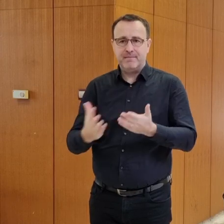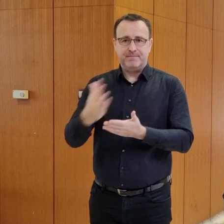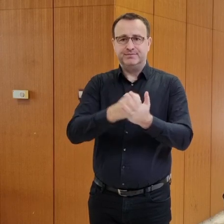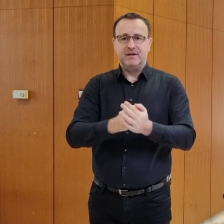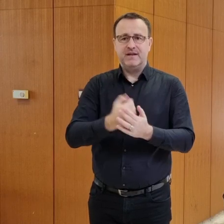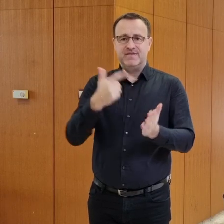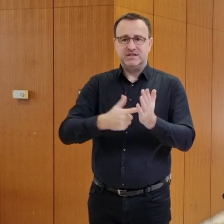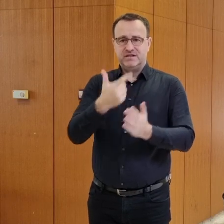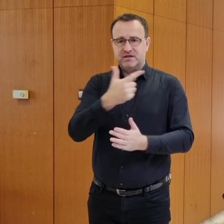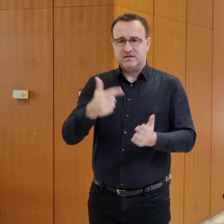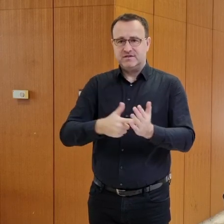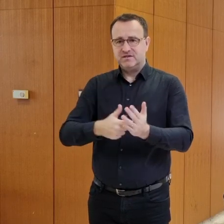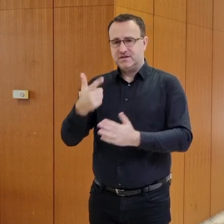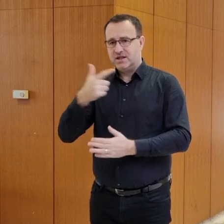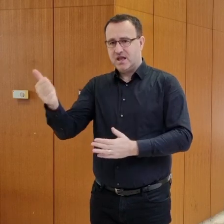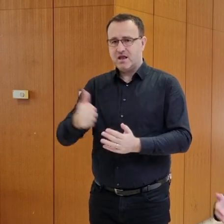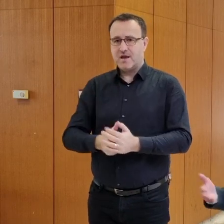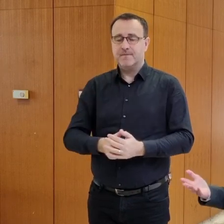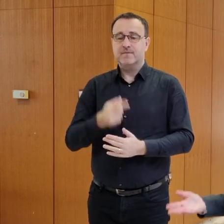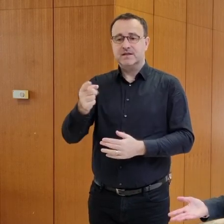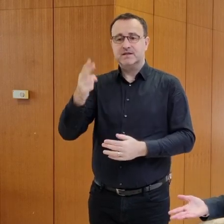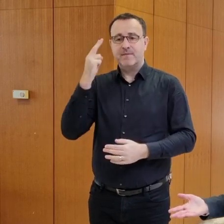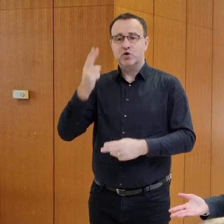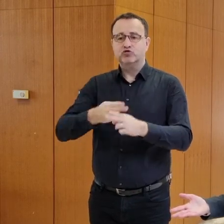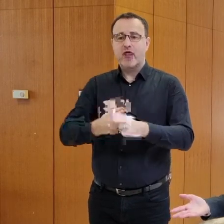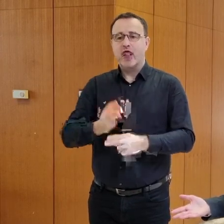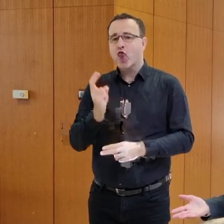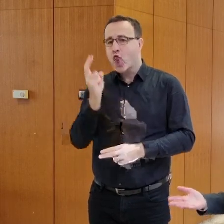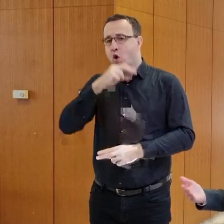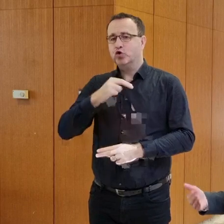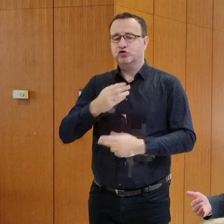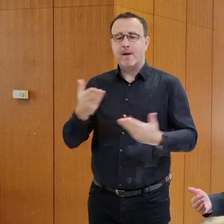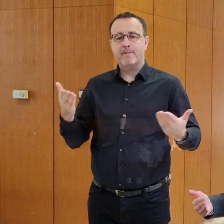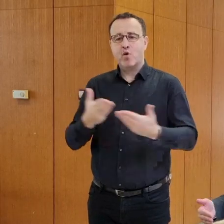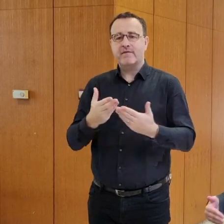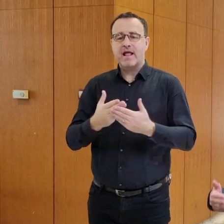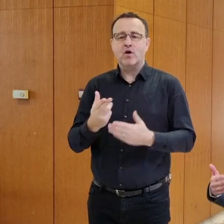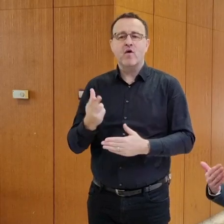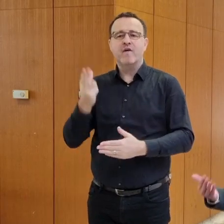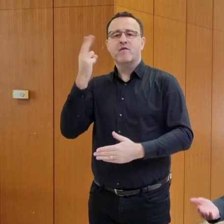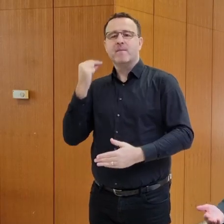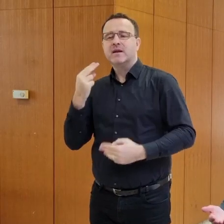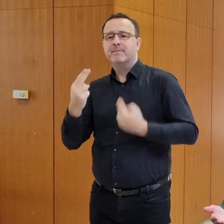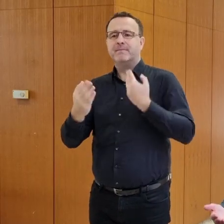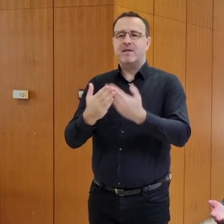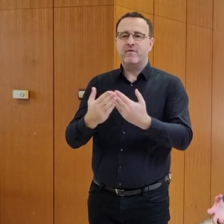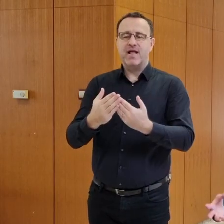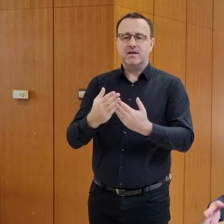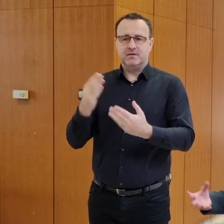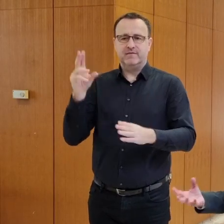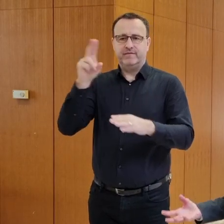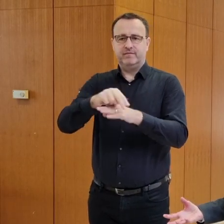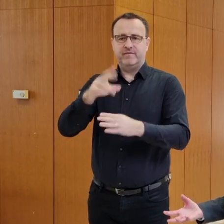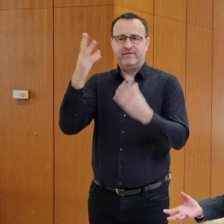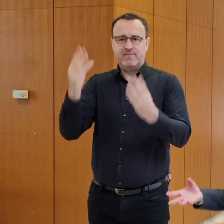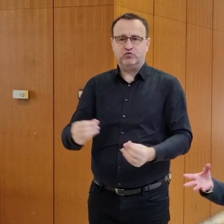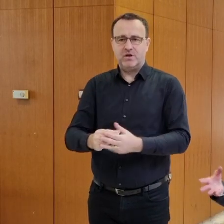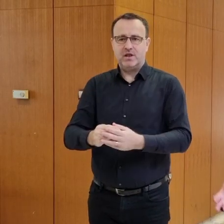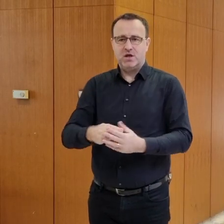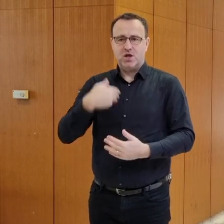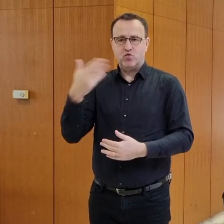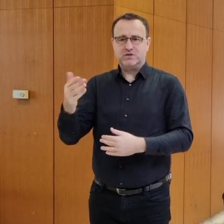a 2021. Tým pádom krajiny, ktoré mali horšie v porovnaní s tou prognózou, ktorá vstupovala do pôvodného výpočtu, tak dostanú viac. My